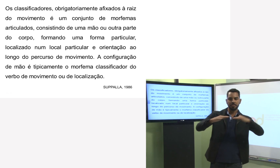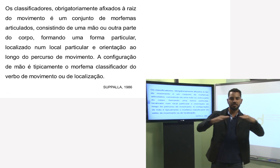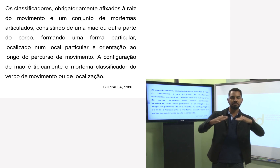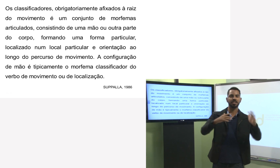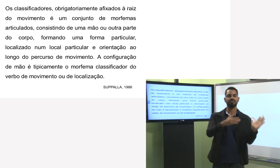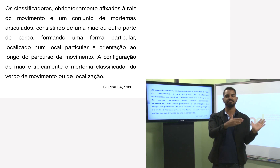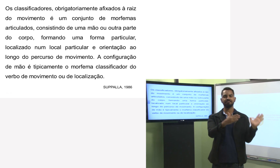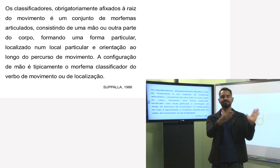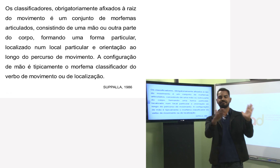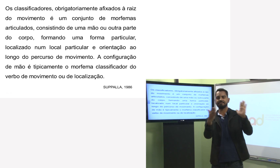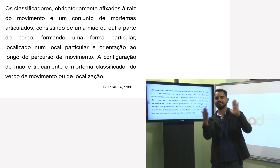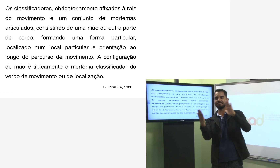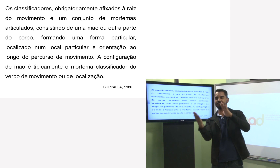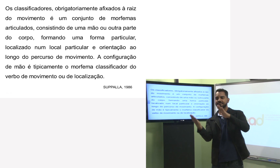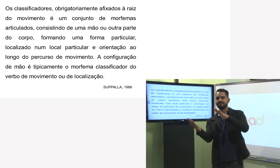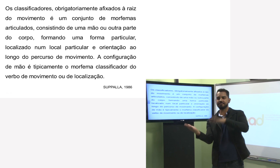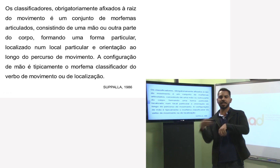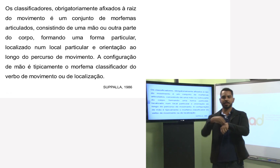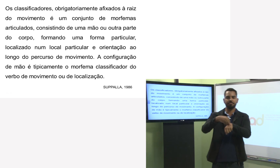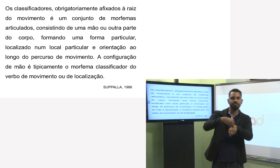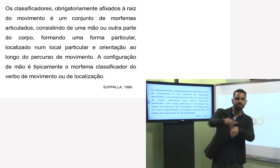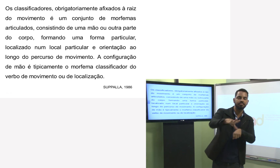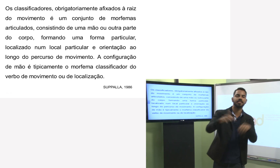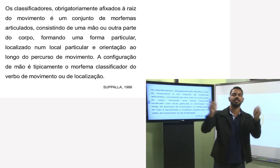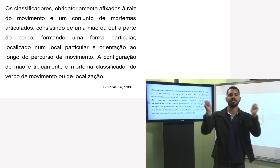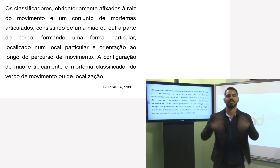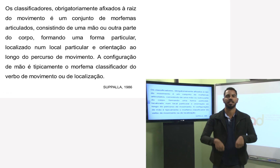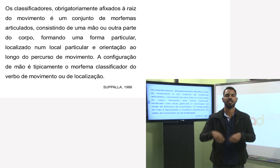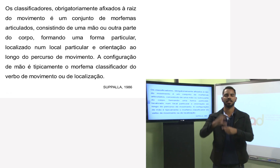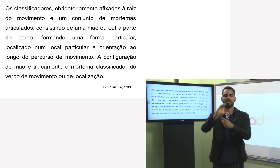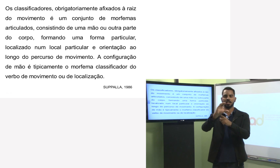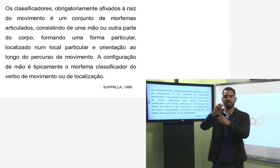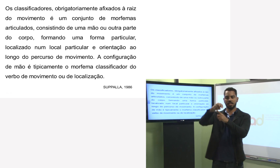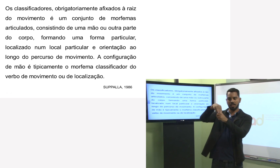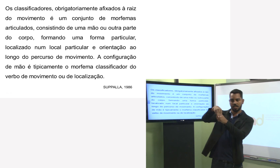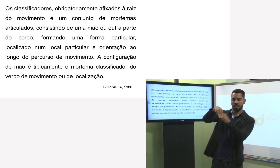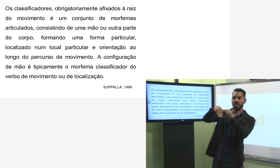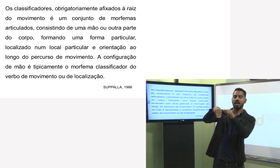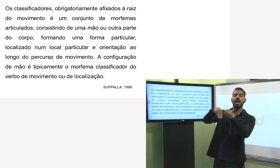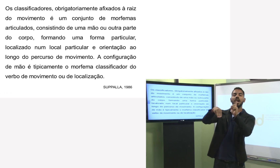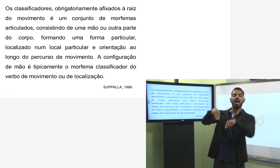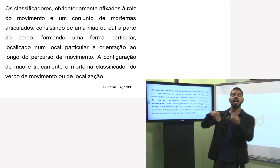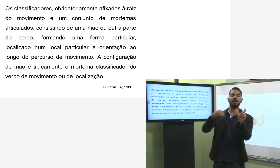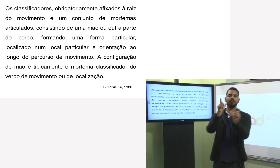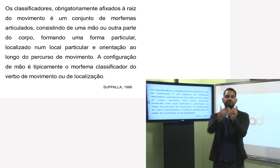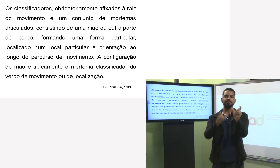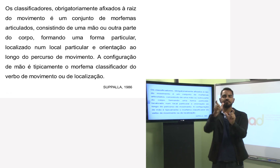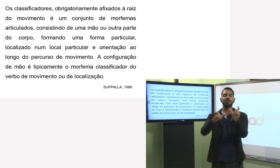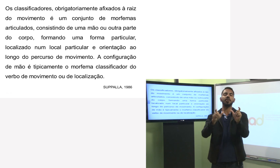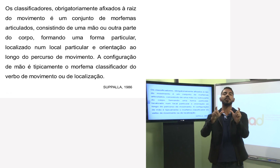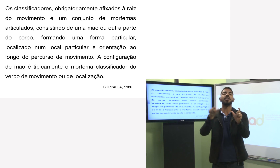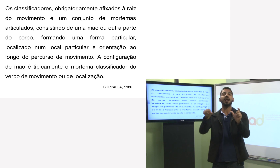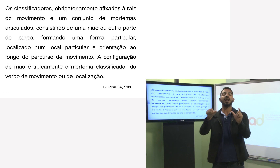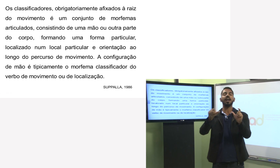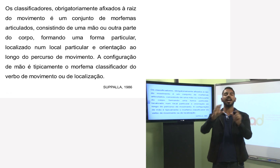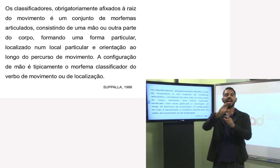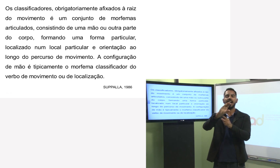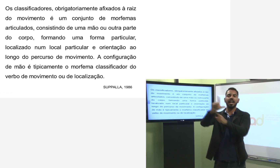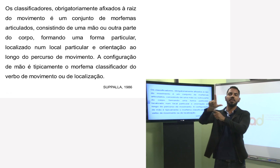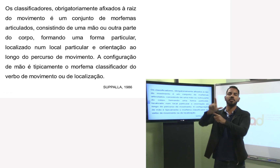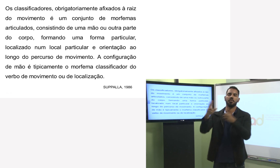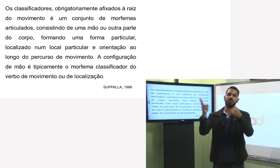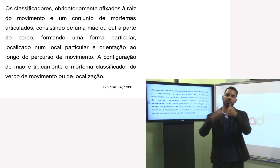A configuração de mão é tipicamente o morfema classificador do verbo de movimento ou